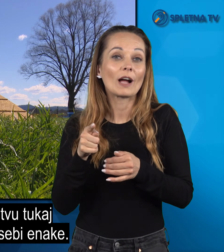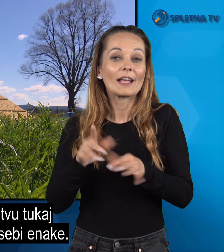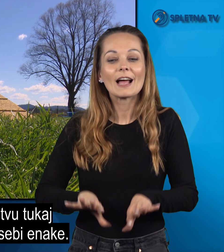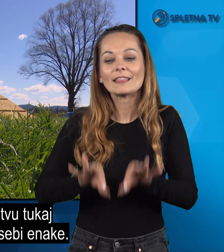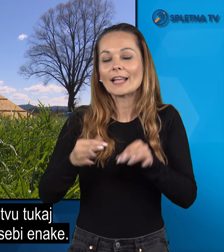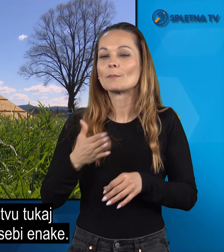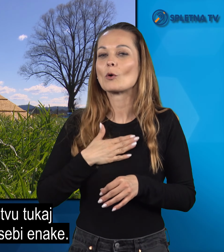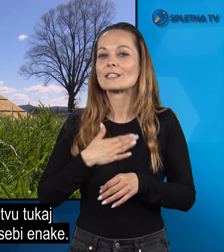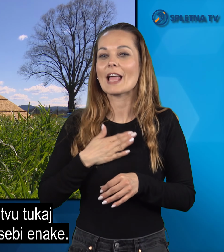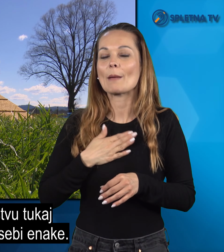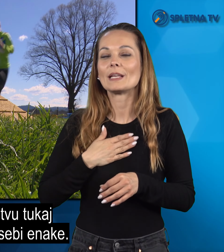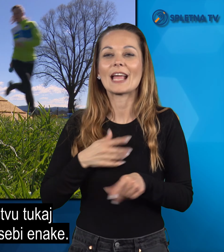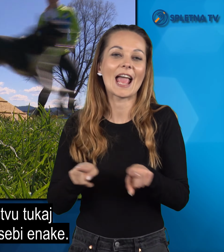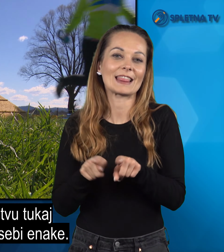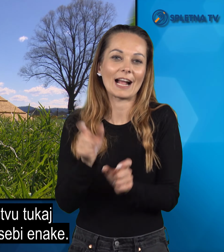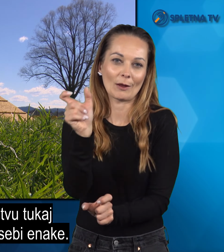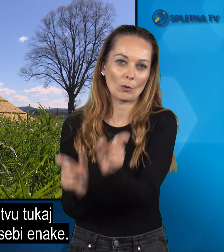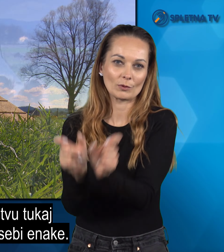tukaj najdemo sebi enake.